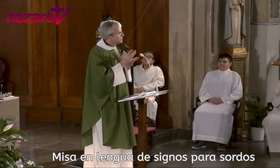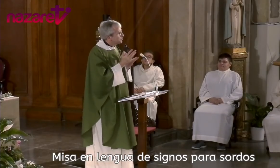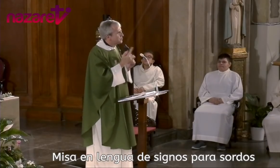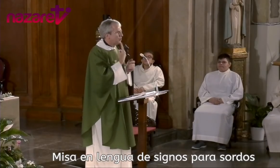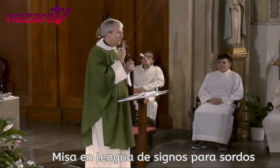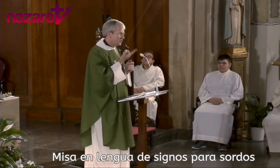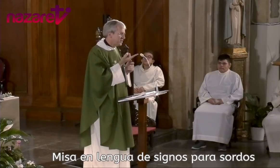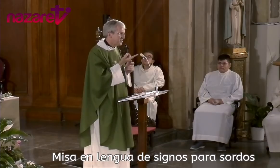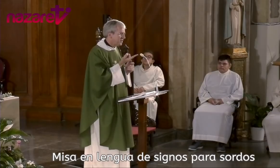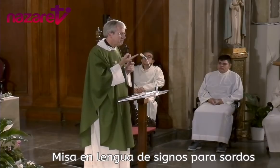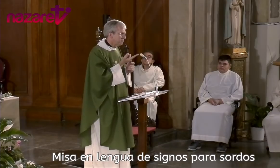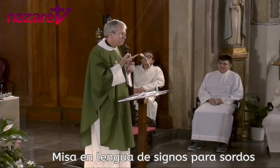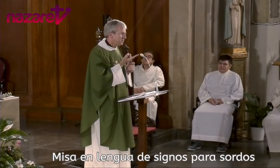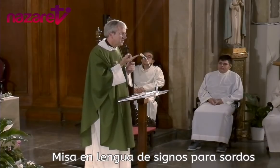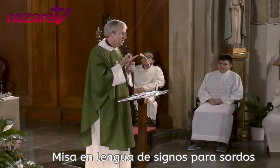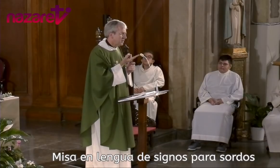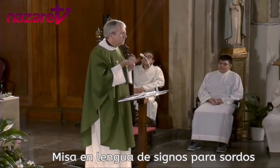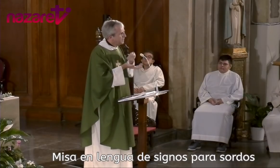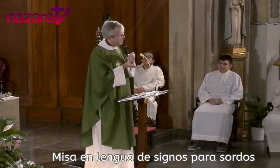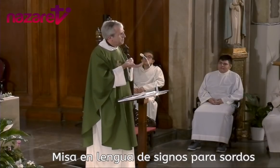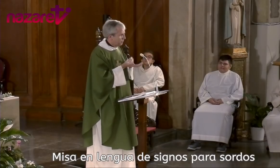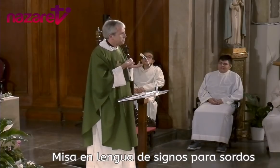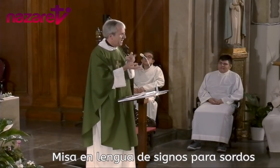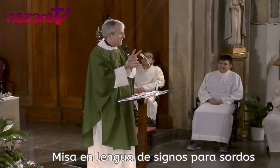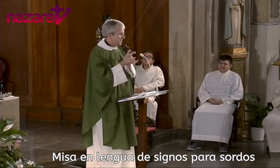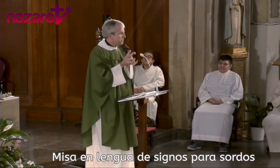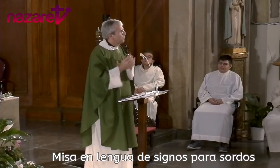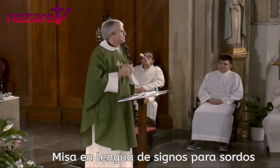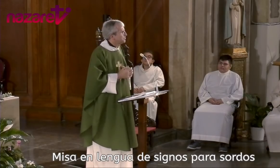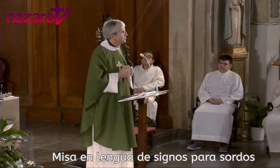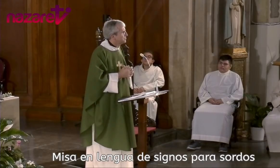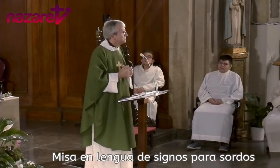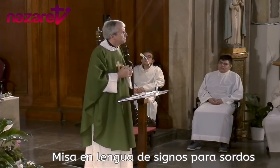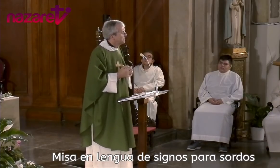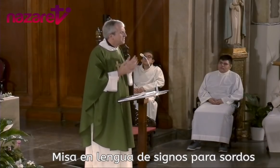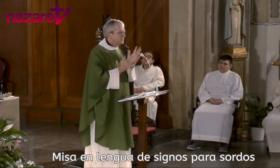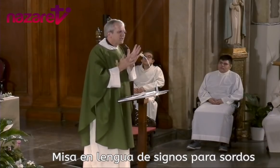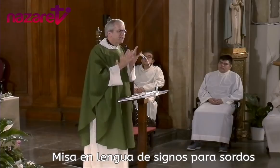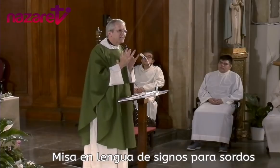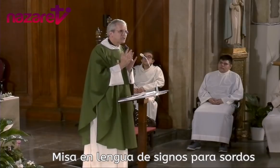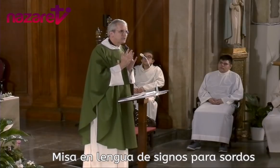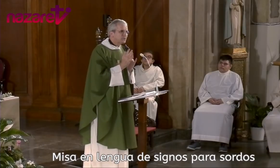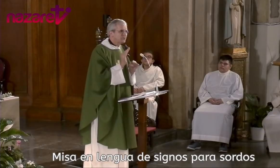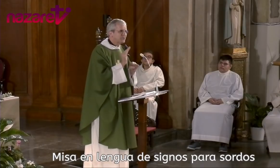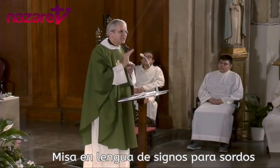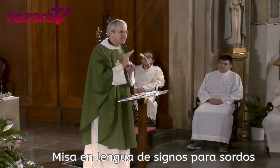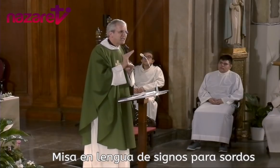Jesús nos dice que debemos pagar impuestos, que Jesús nos